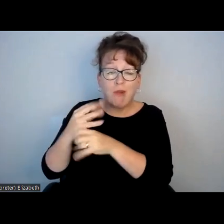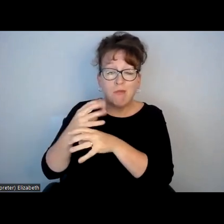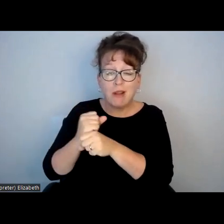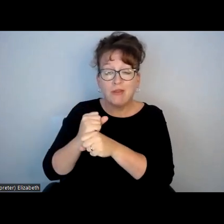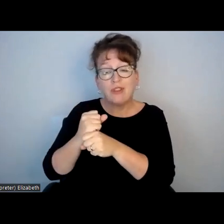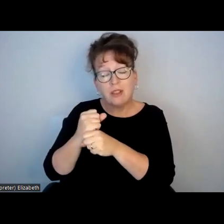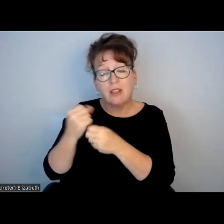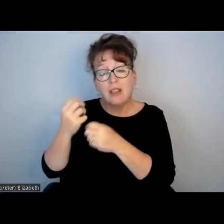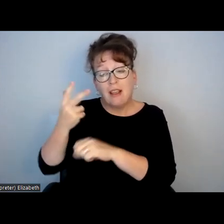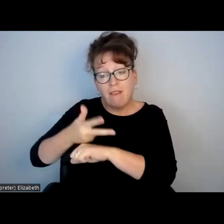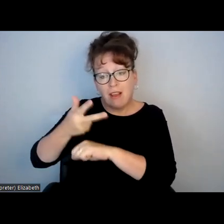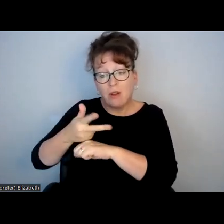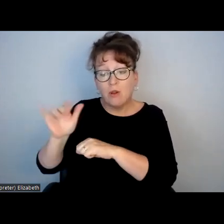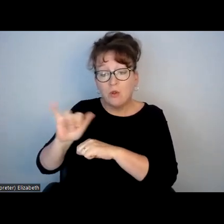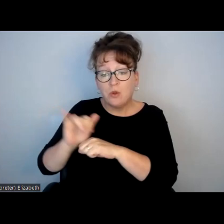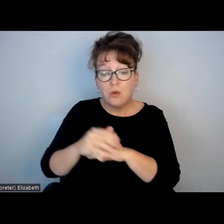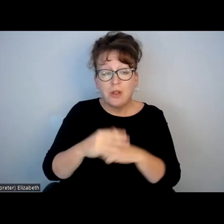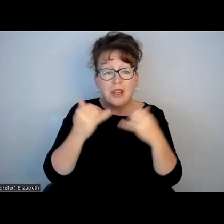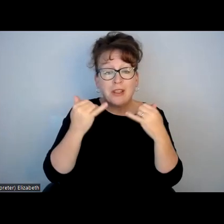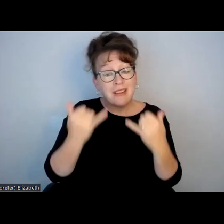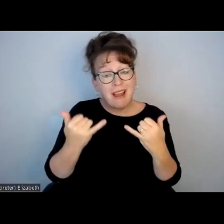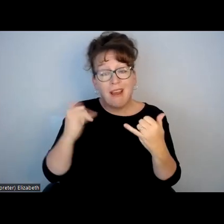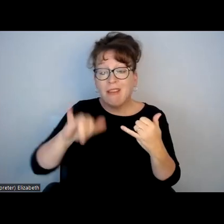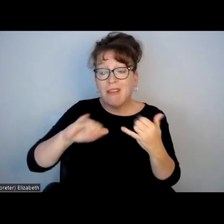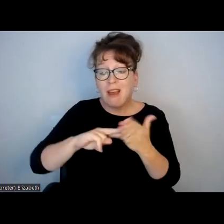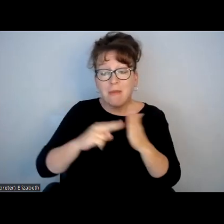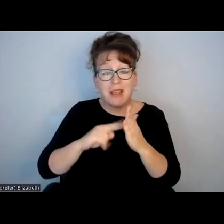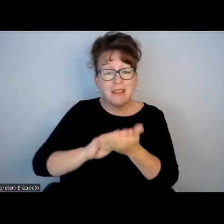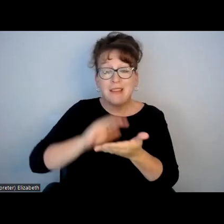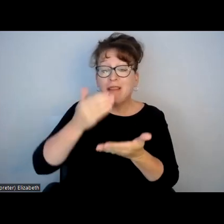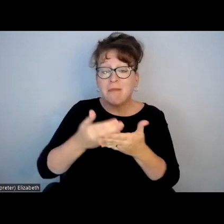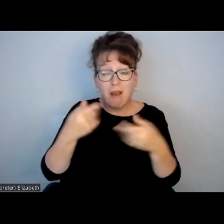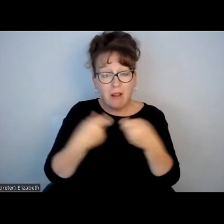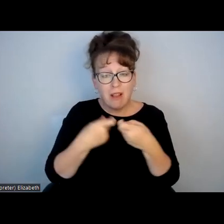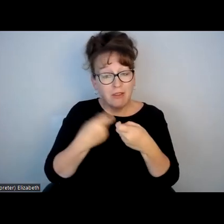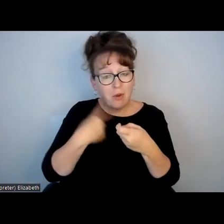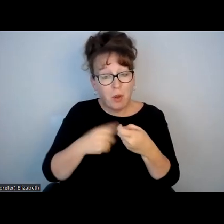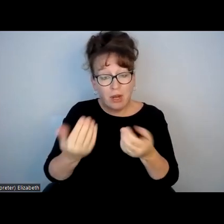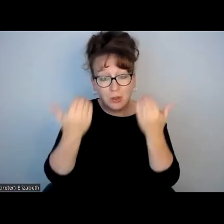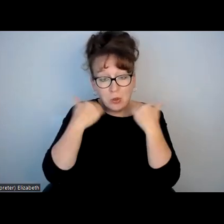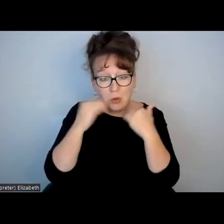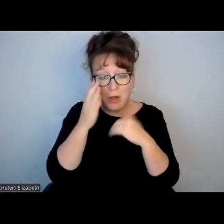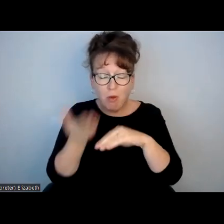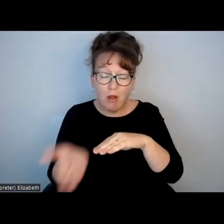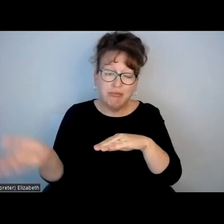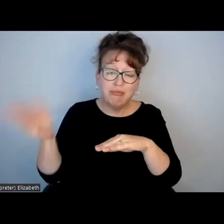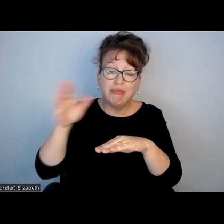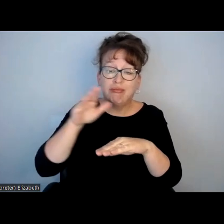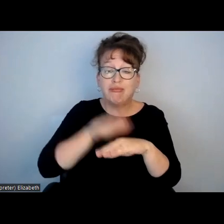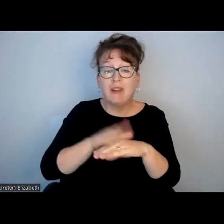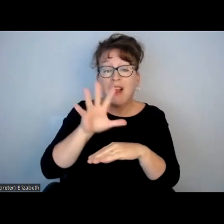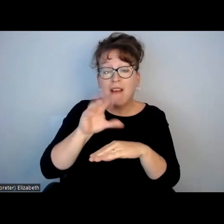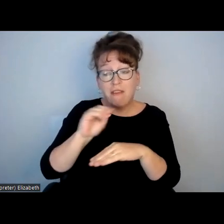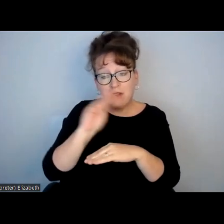de eh combustibles y gasolinas que pasen a ser eh vehículos electrónicos